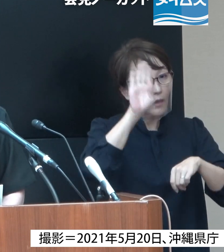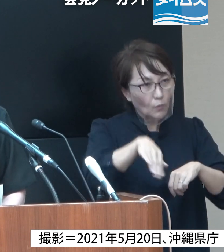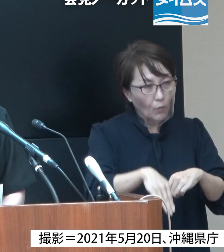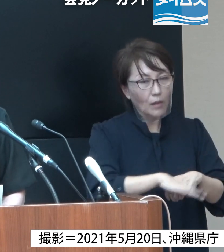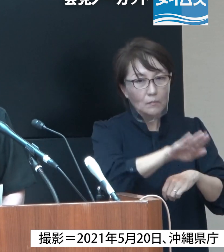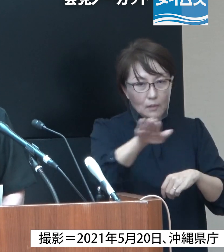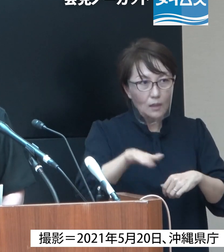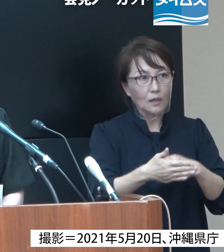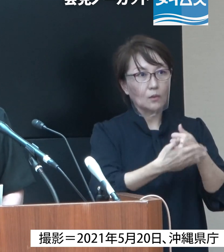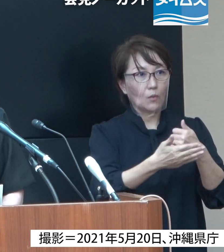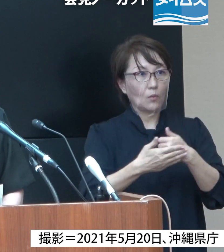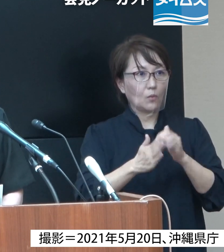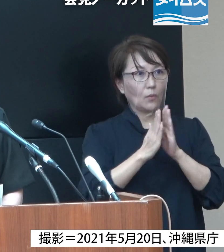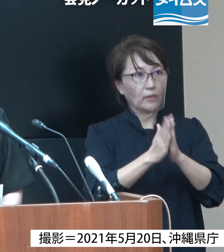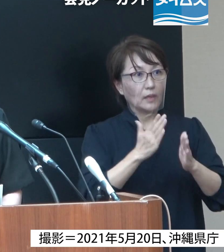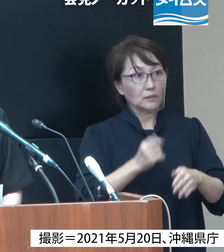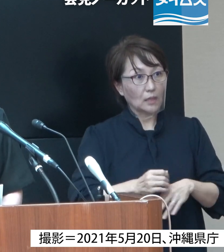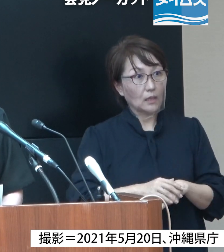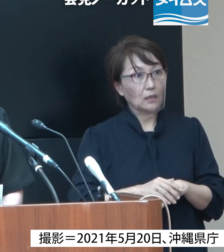えています。